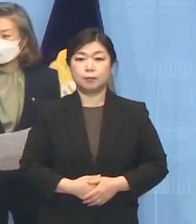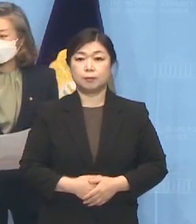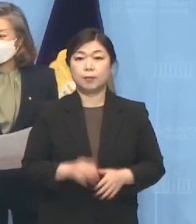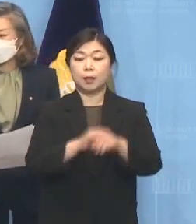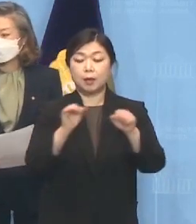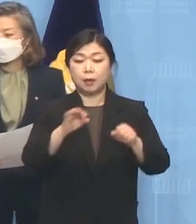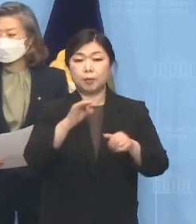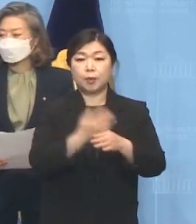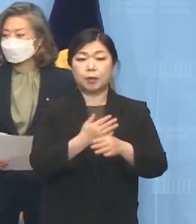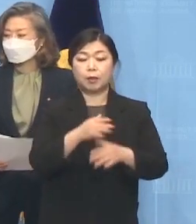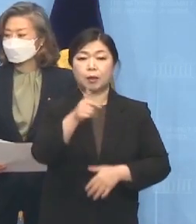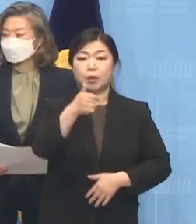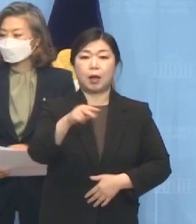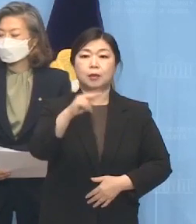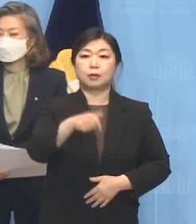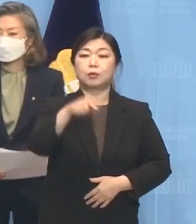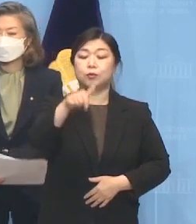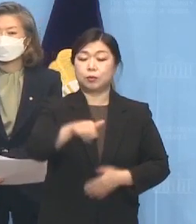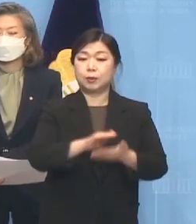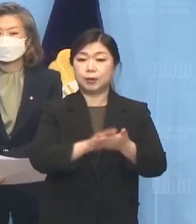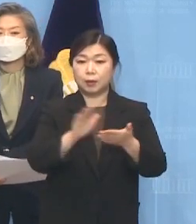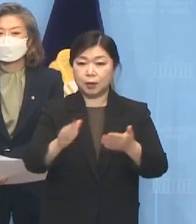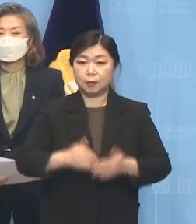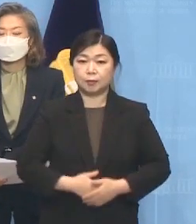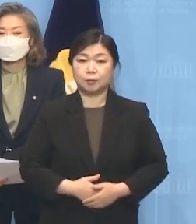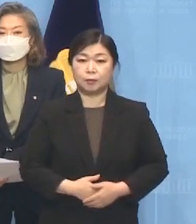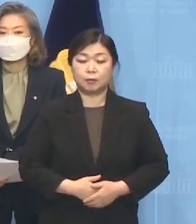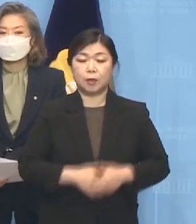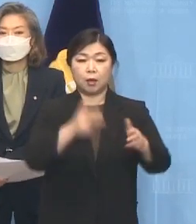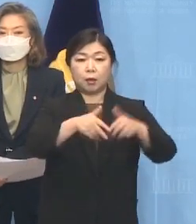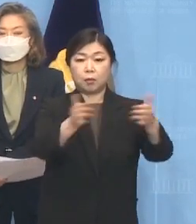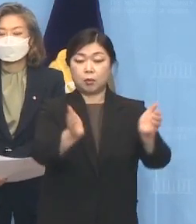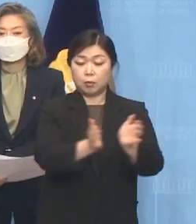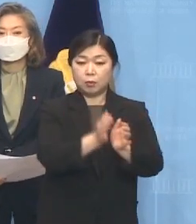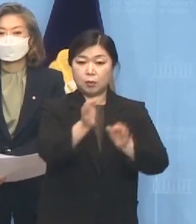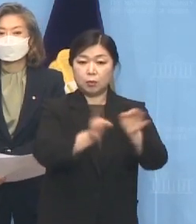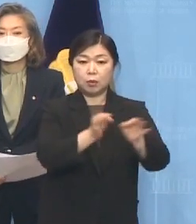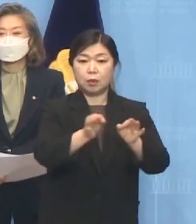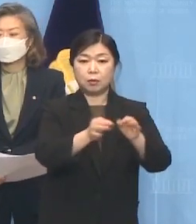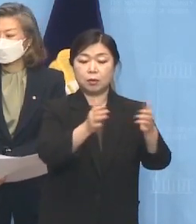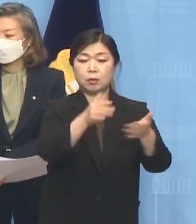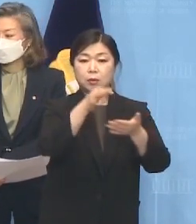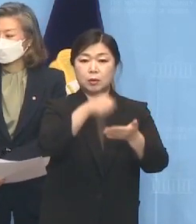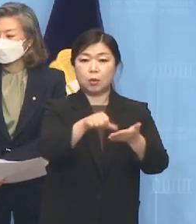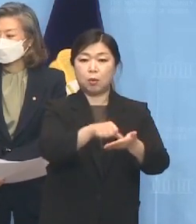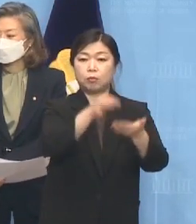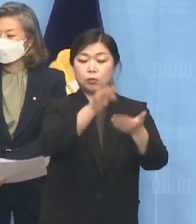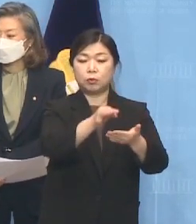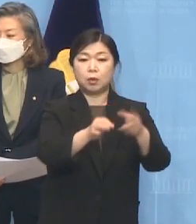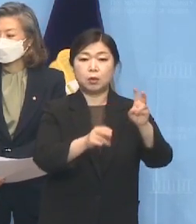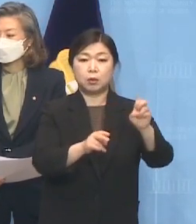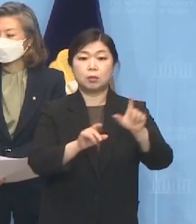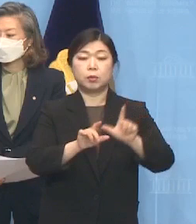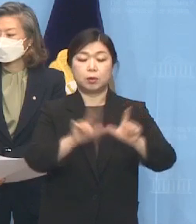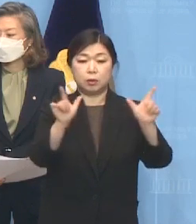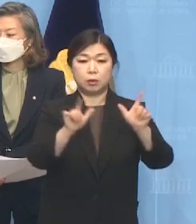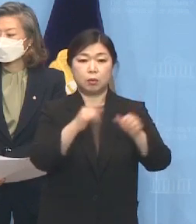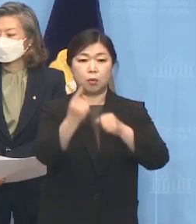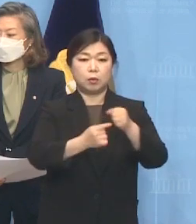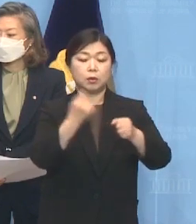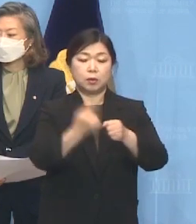이 안양 만안구 출신 강도 끕니다 산업 통상 잠 분은 21 원전